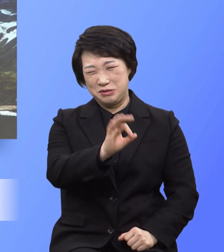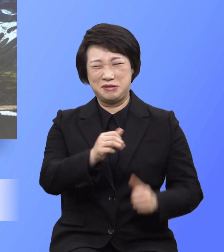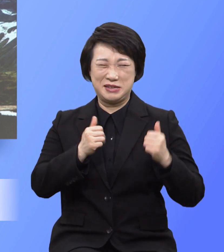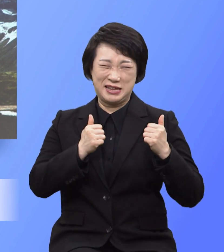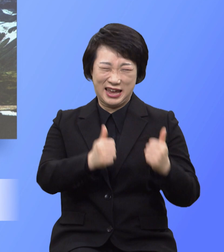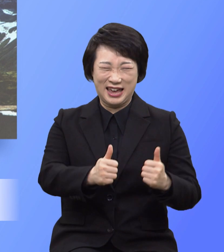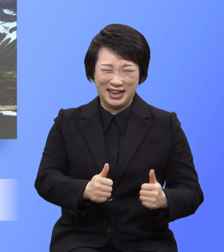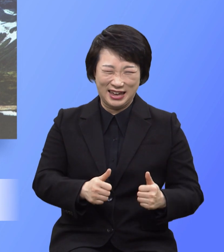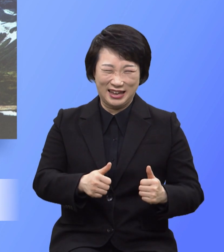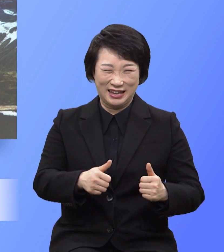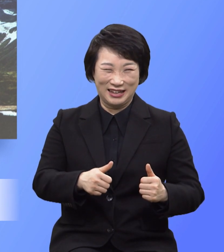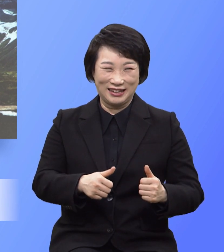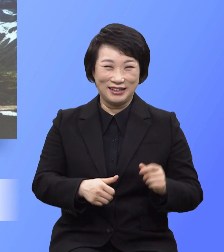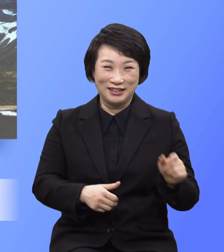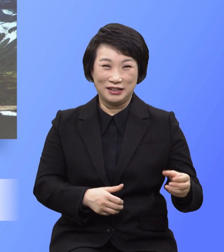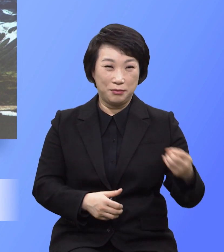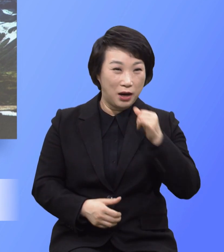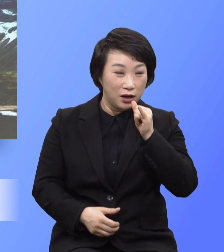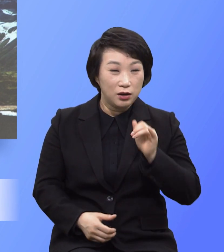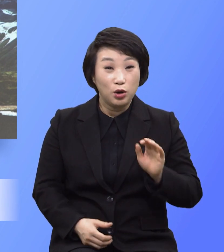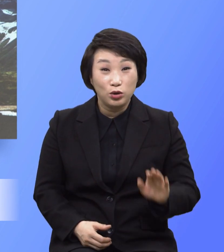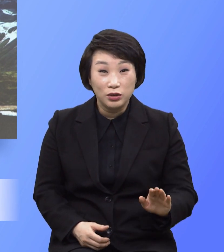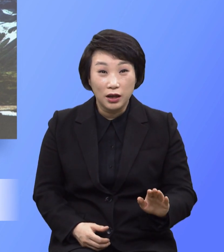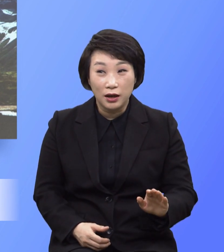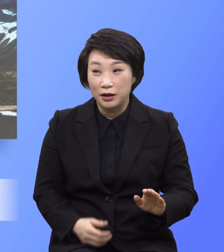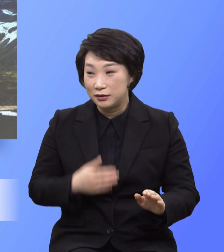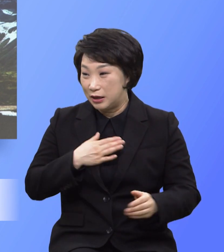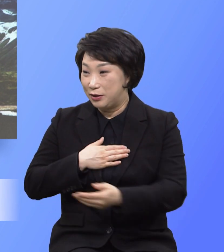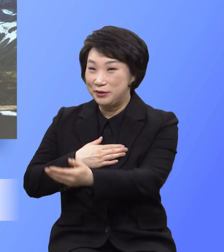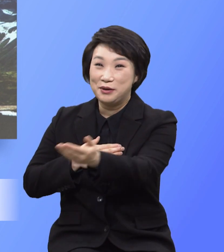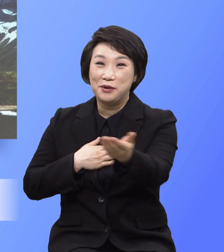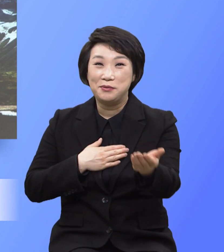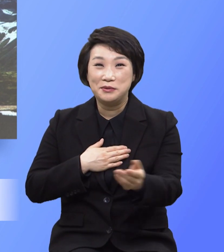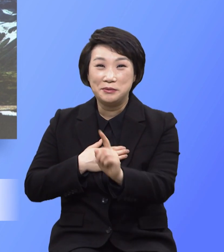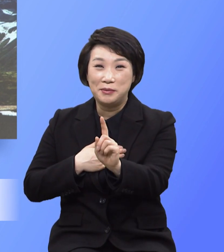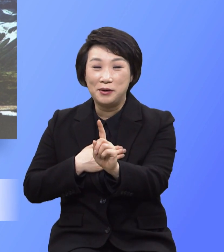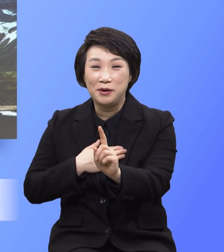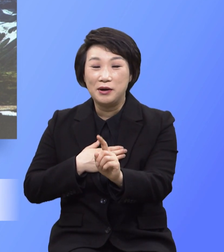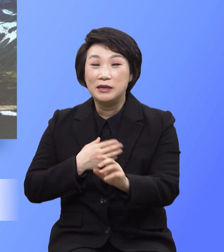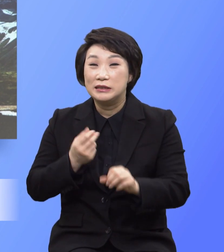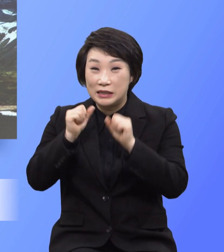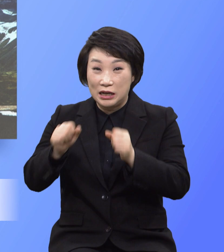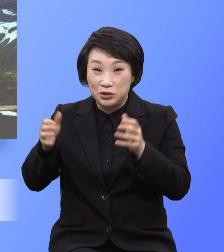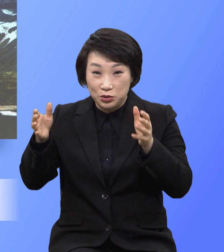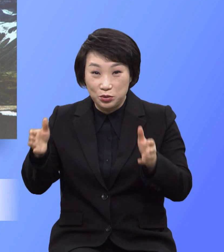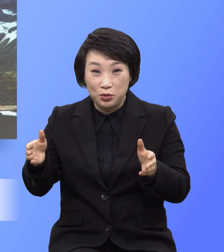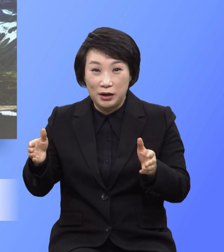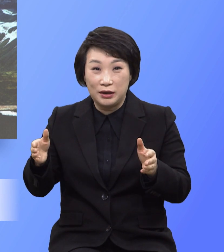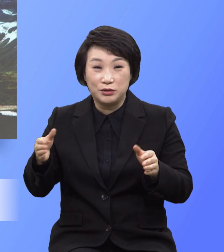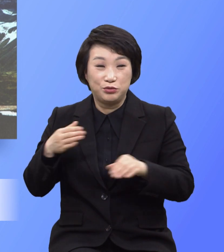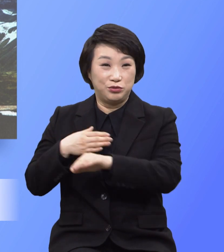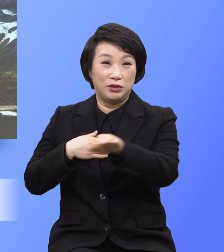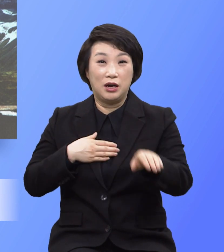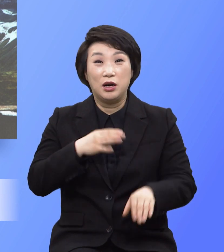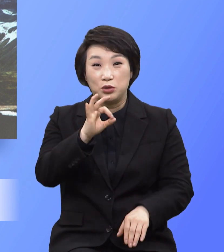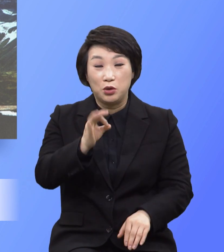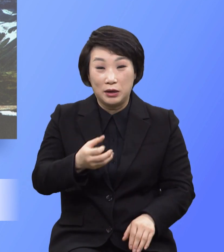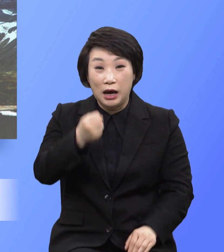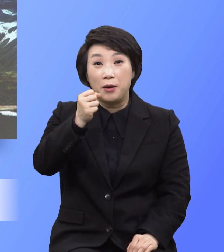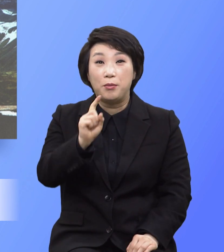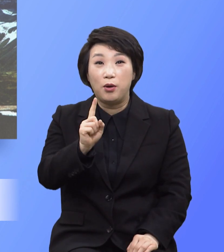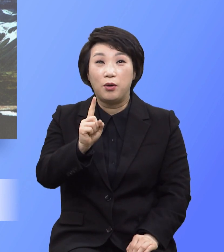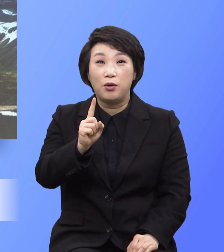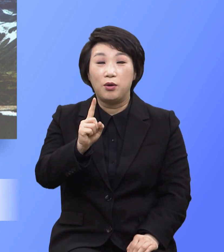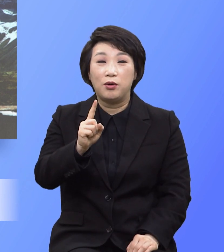있어야 돼. 그러지만은 나와 여러분들은 이 땅에서 돈 있는